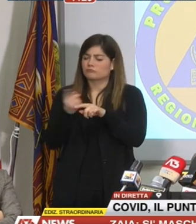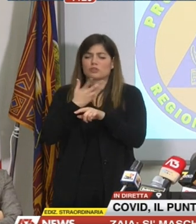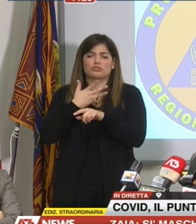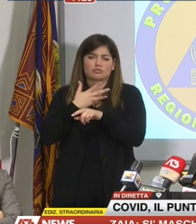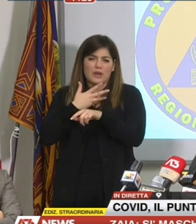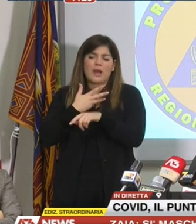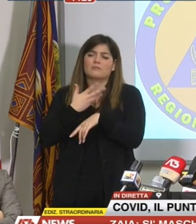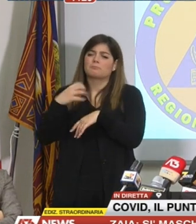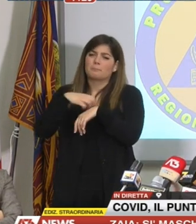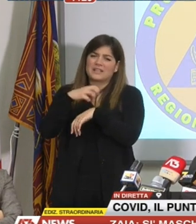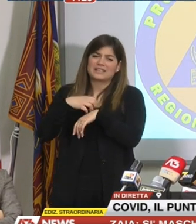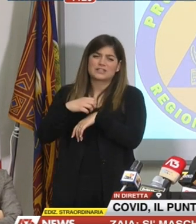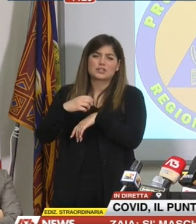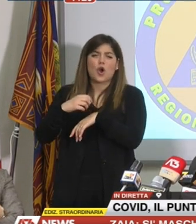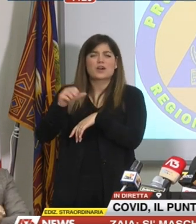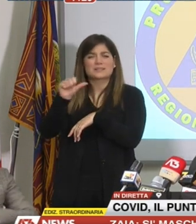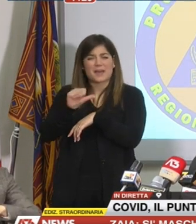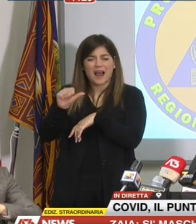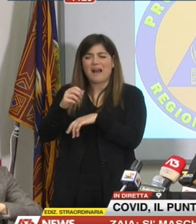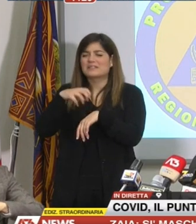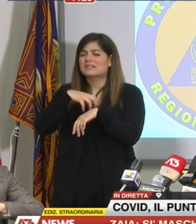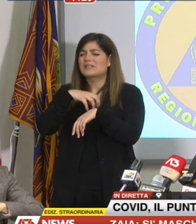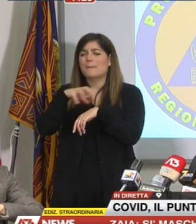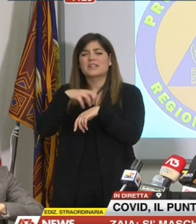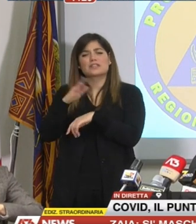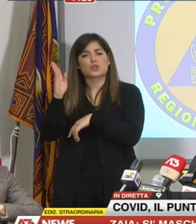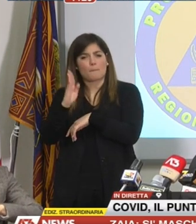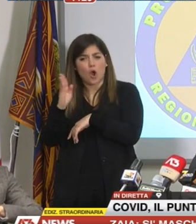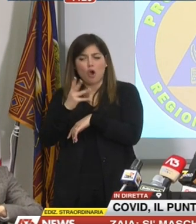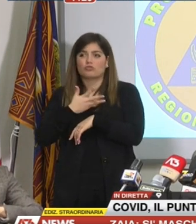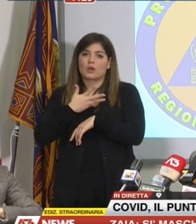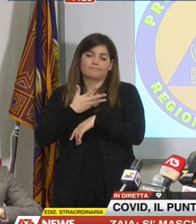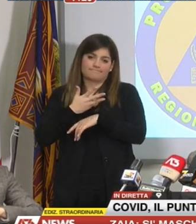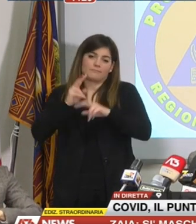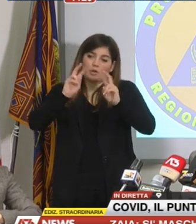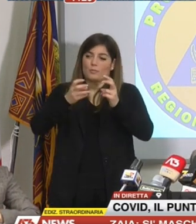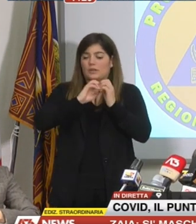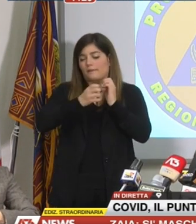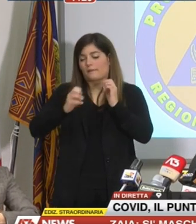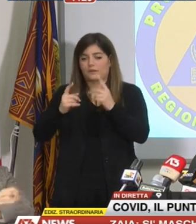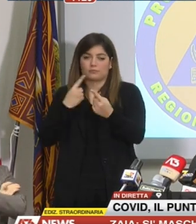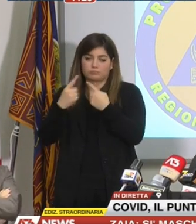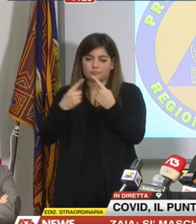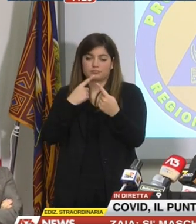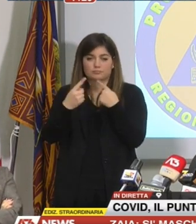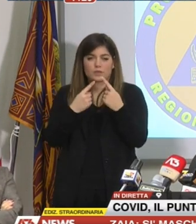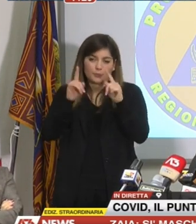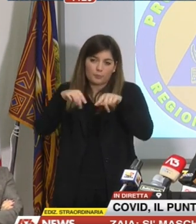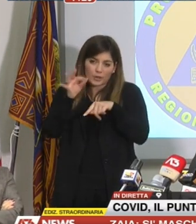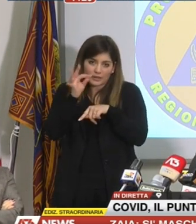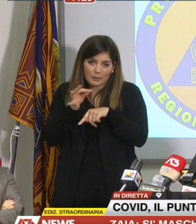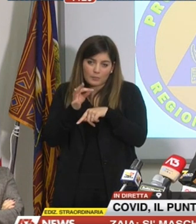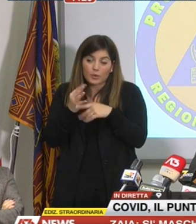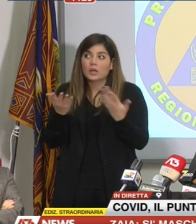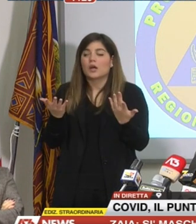e del ministro Boccia. Abbiamo parlato ovviamente di un sacco di argomenti, tra i quali anche di questi temi dei tamponi, e